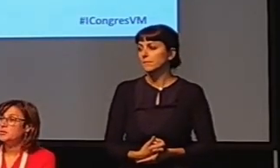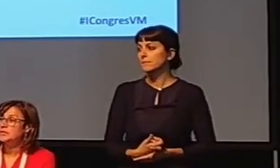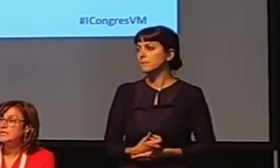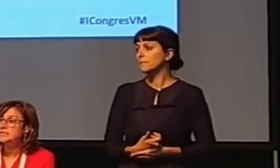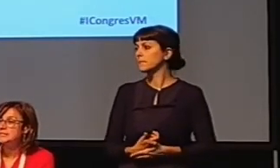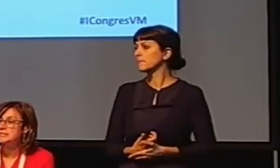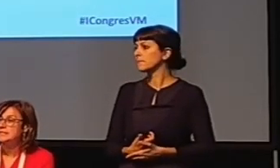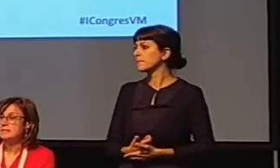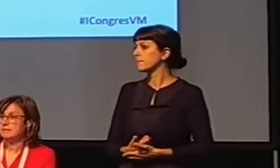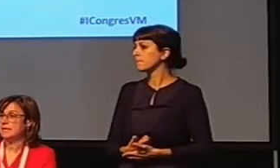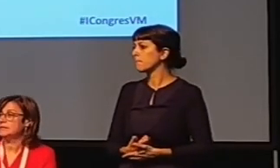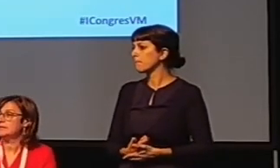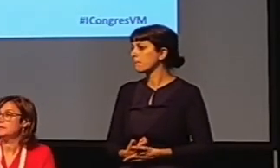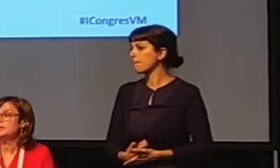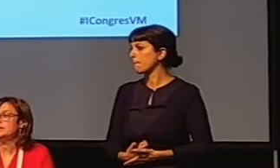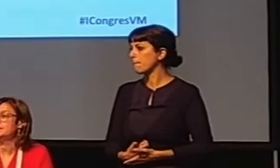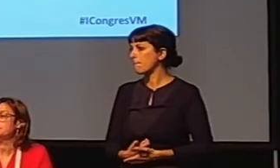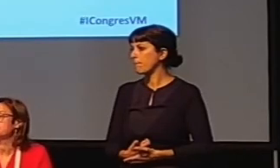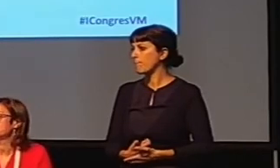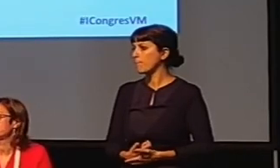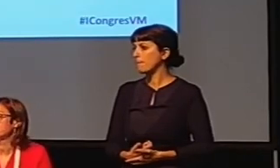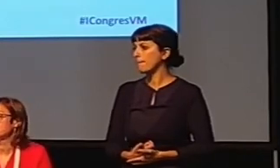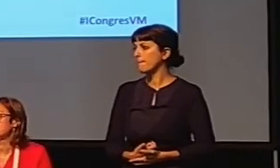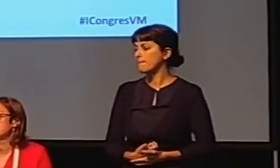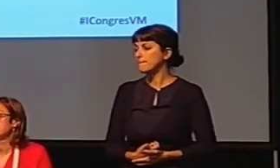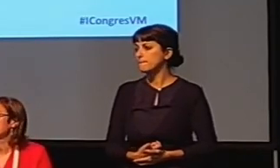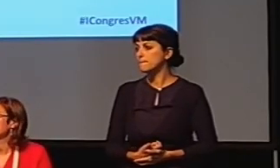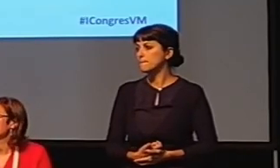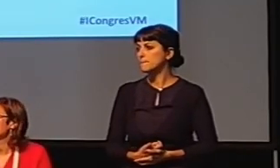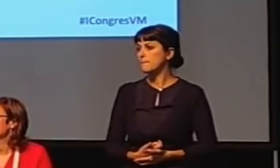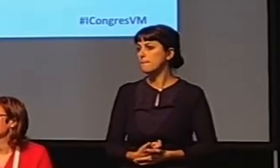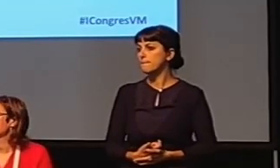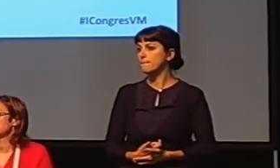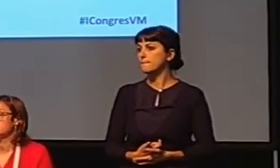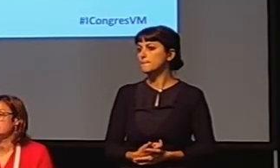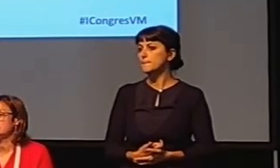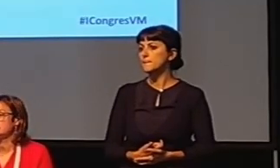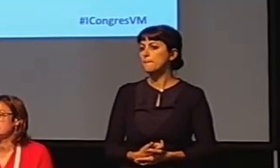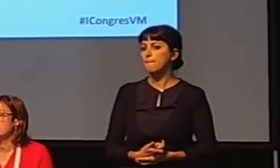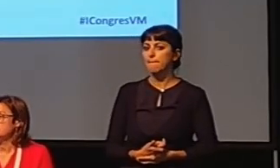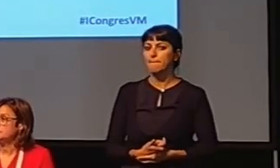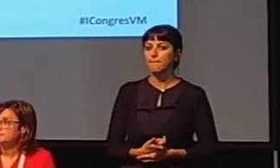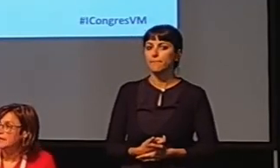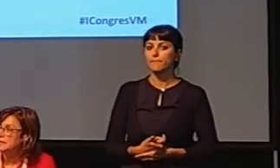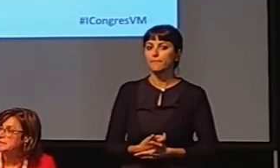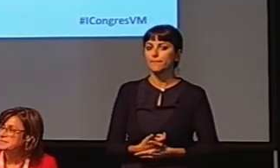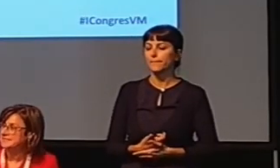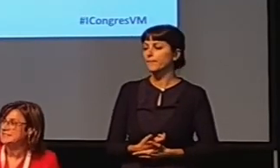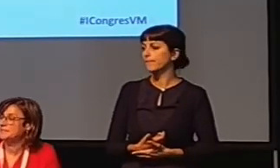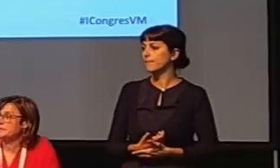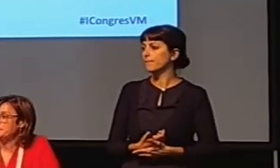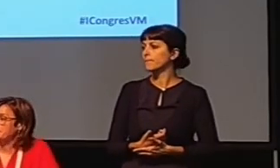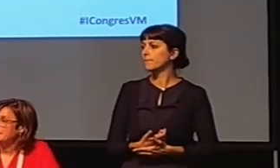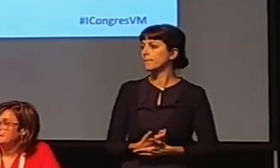¿Y a más preguntas? ¿A quién tenemos una? Ana. Hola. Hola, buen día.